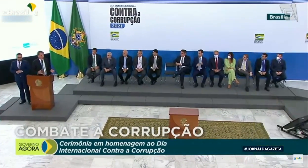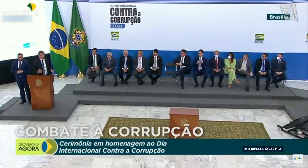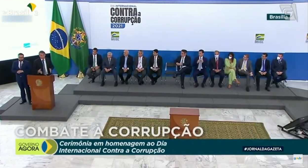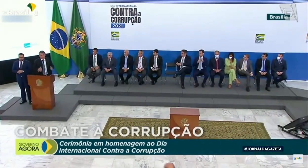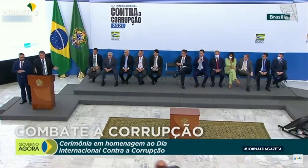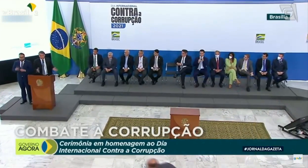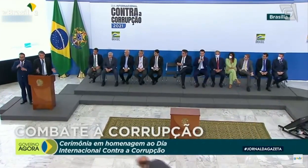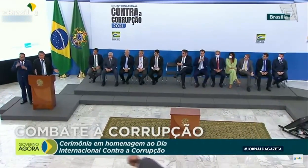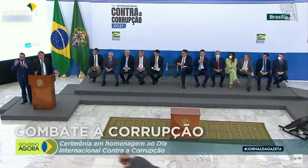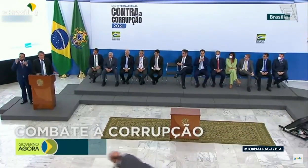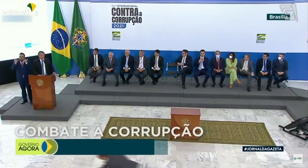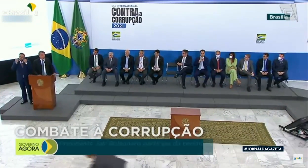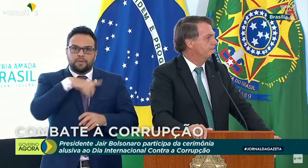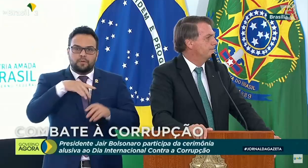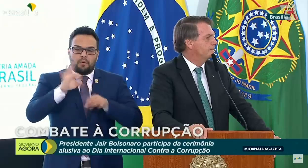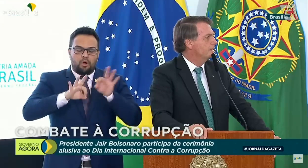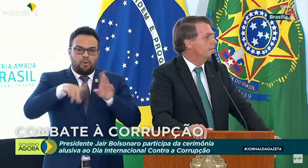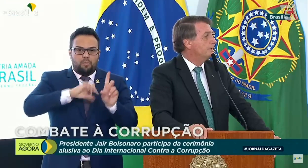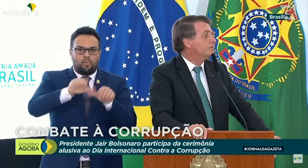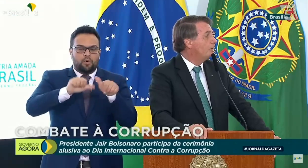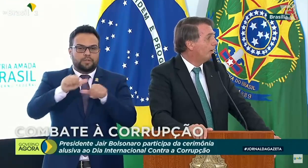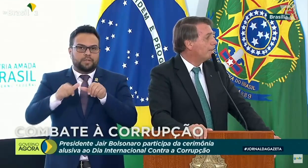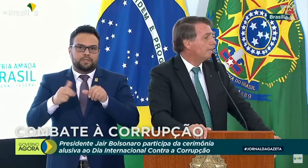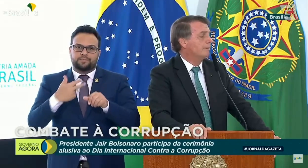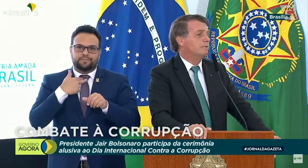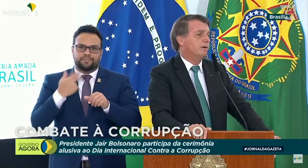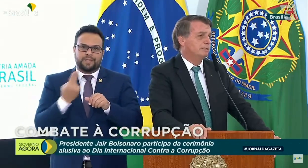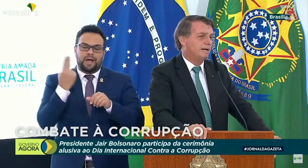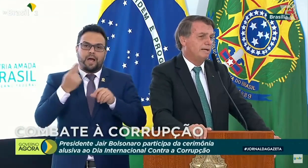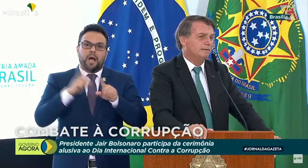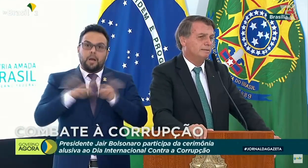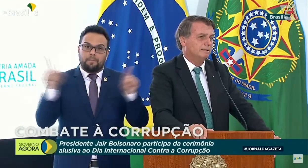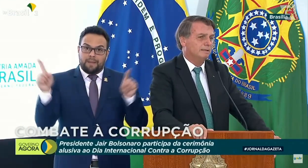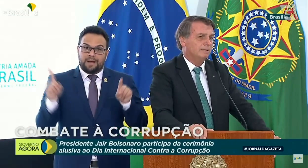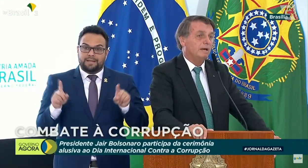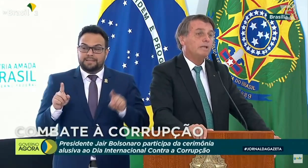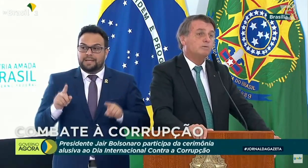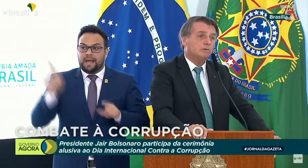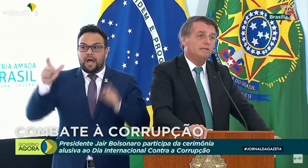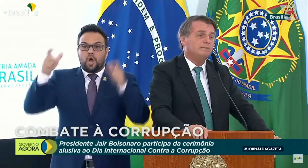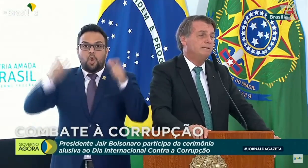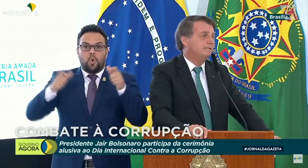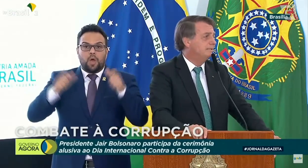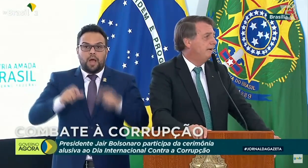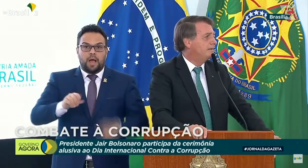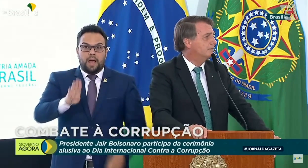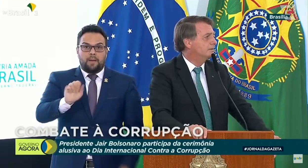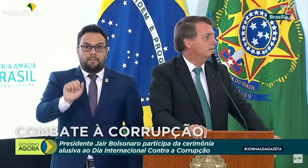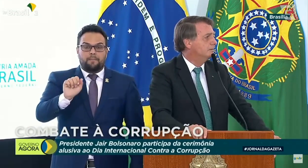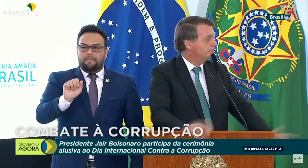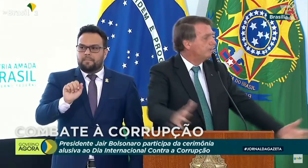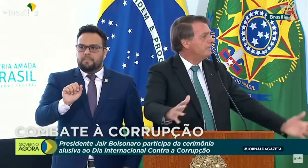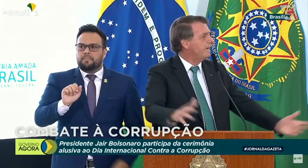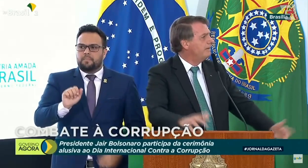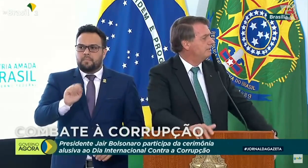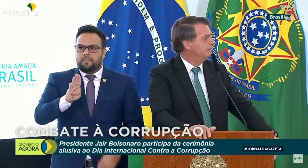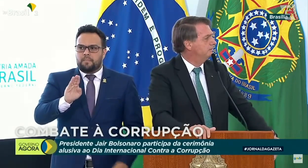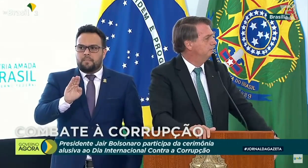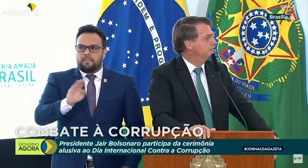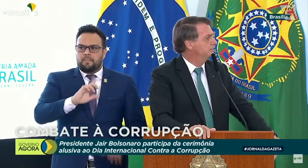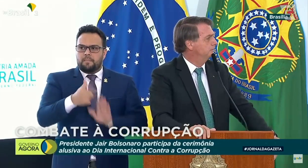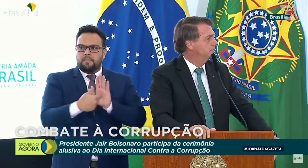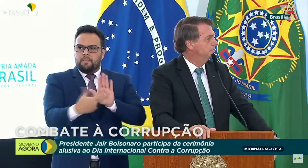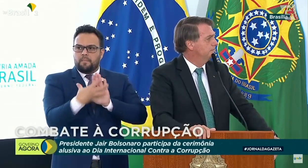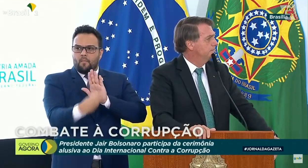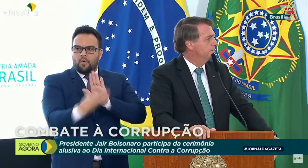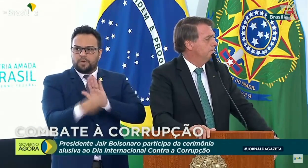que ser honesto não é virtude é obrigação nosso maior exemplo a gente pode dar é escolher Ministérios por